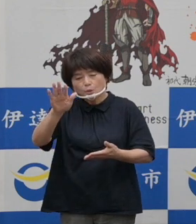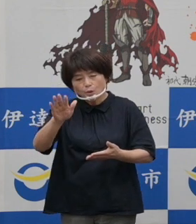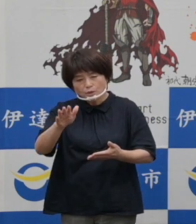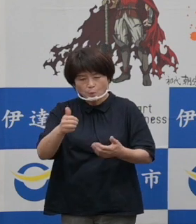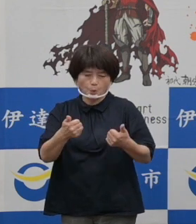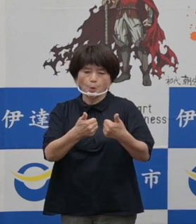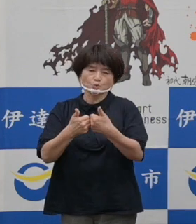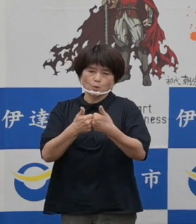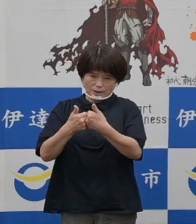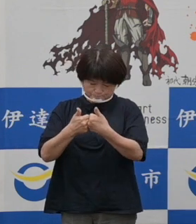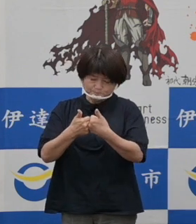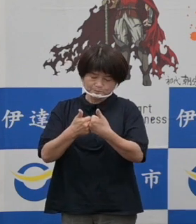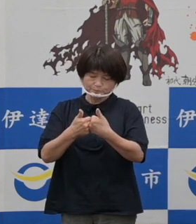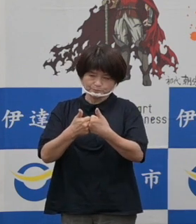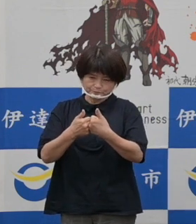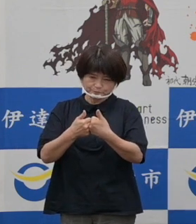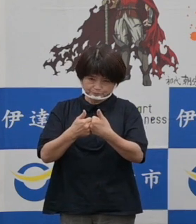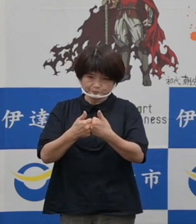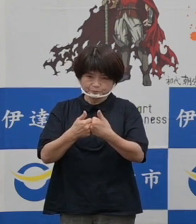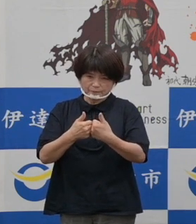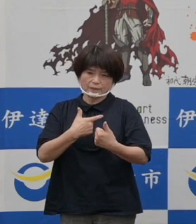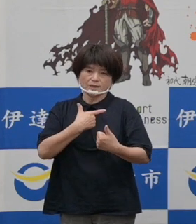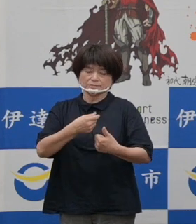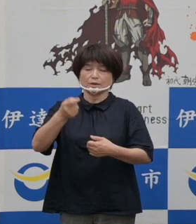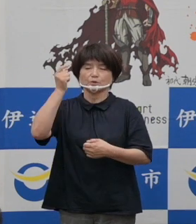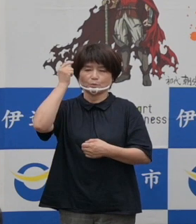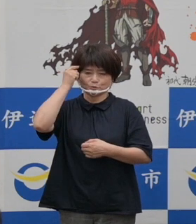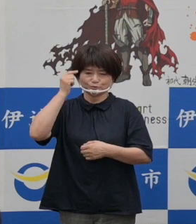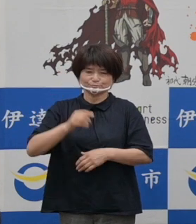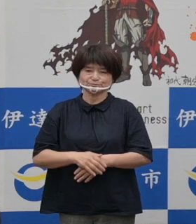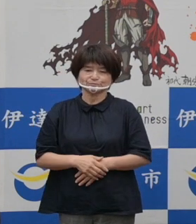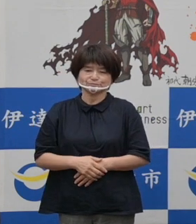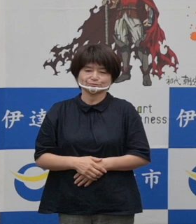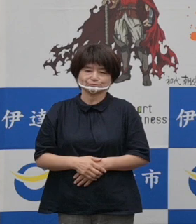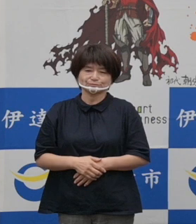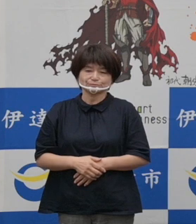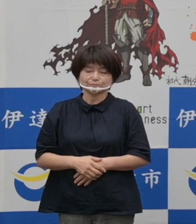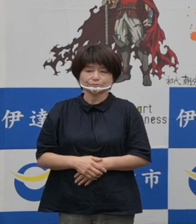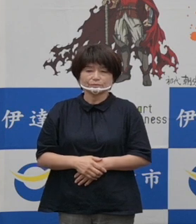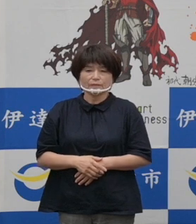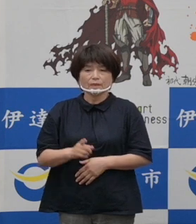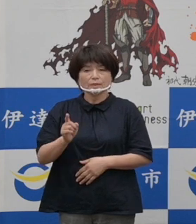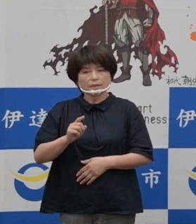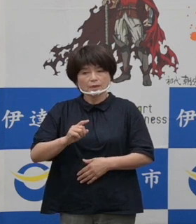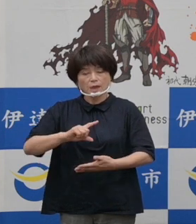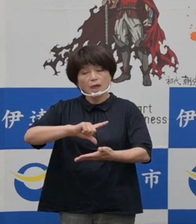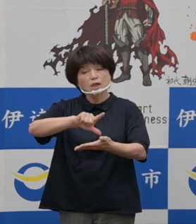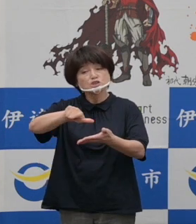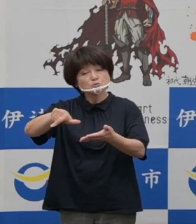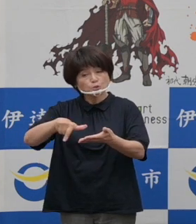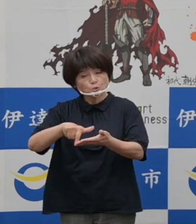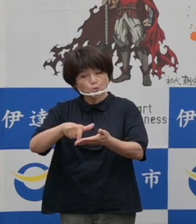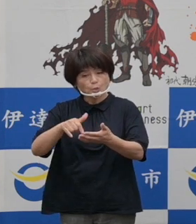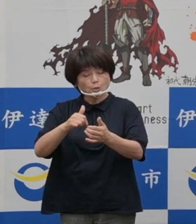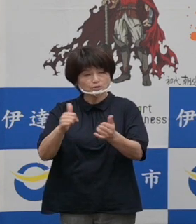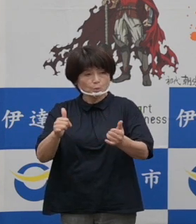引き続きお話し合いをさせていただきたいというふうに考えております。 何か地元の方からの意見など